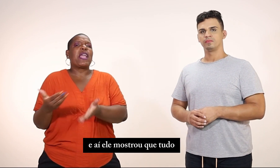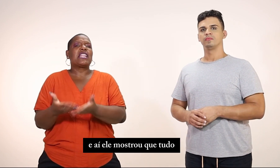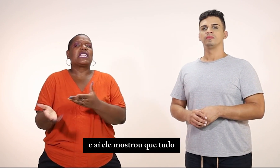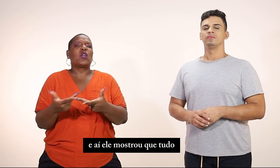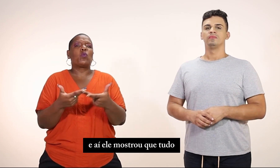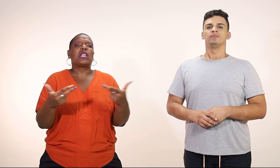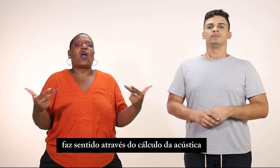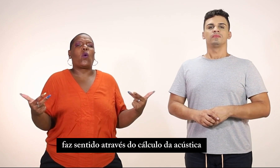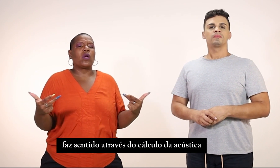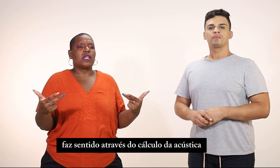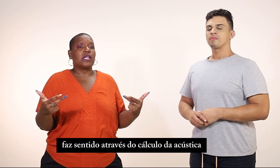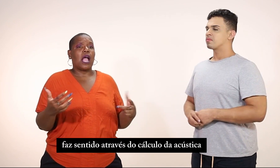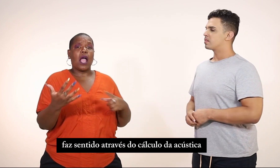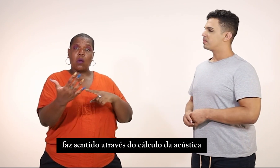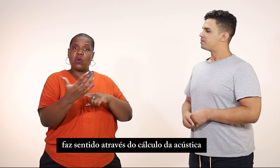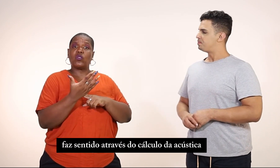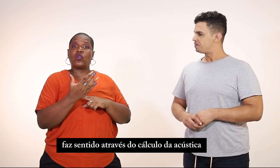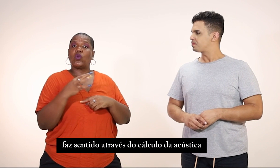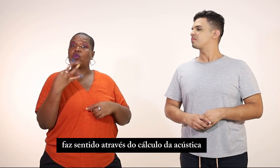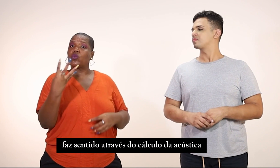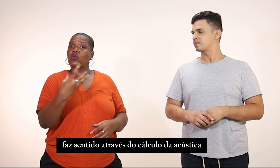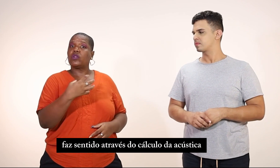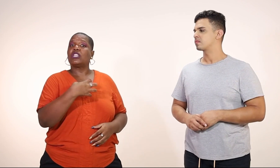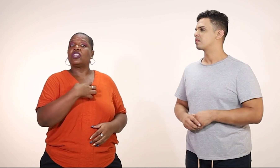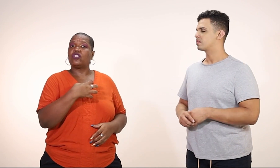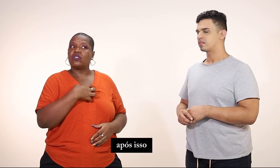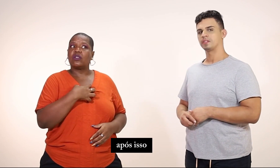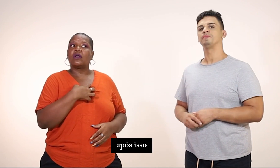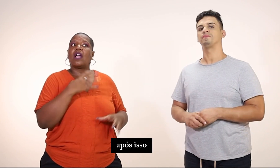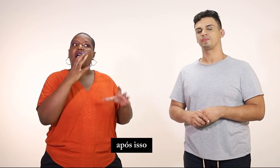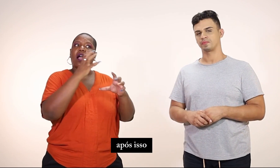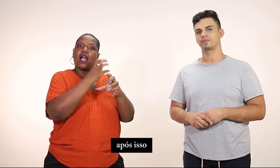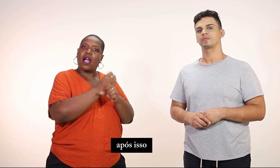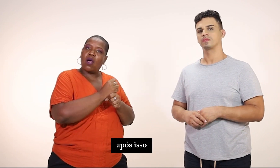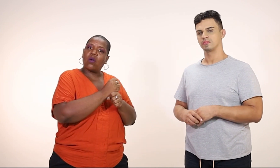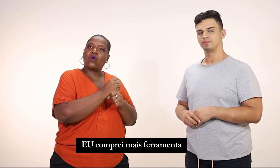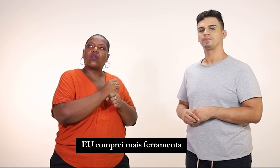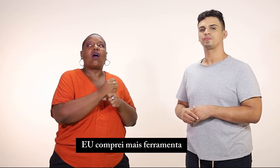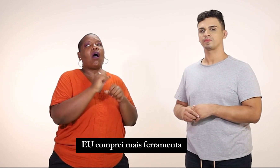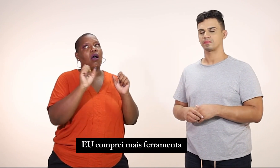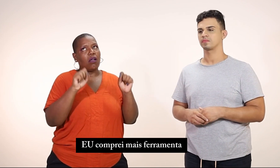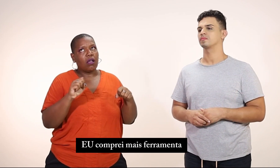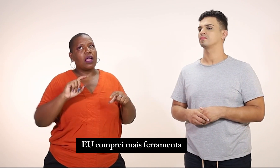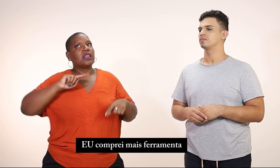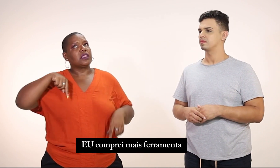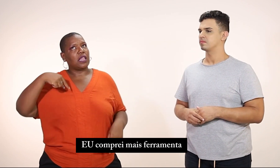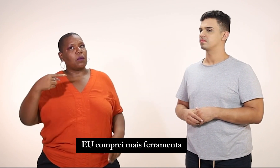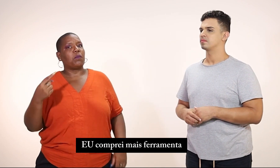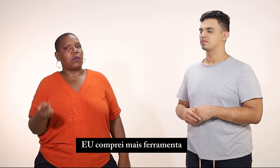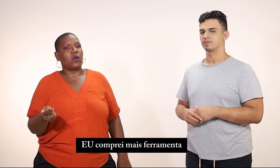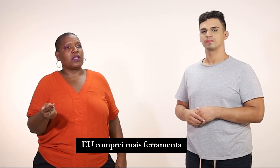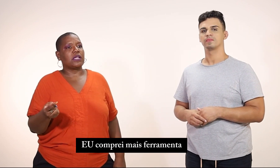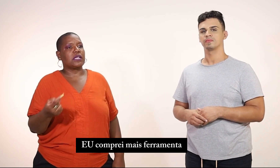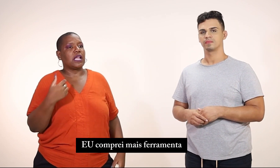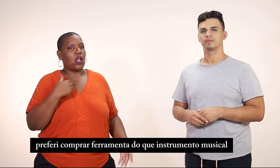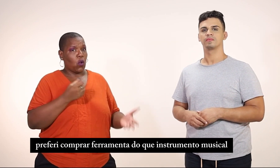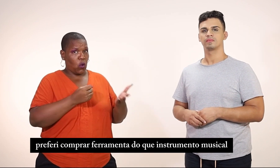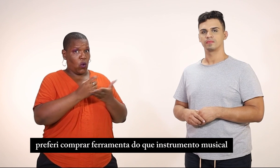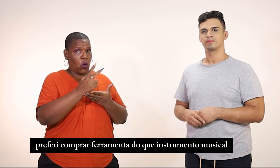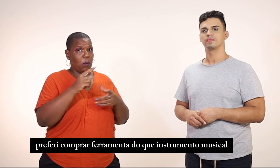mostrou que tudo faz sentido através do cálculo da acústica. Após isso, eu comprei mais ferramenta, preferi comprar